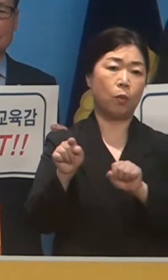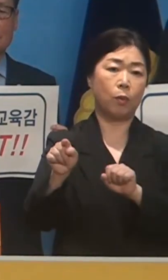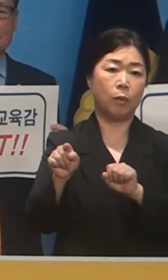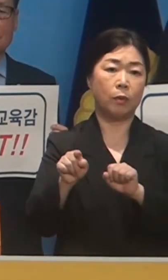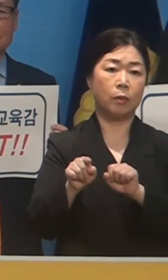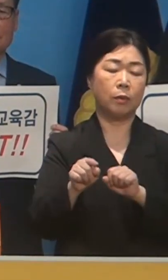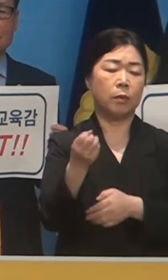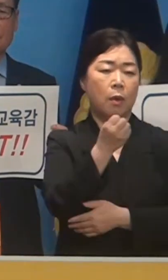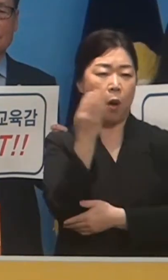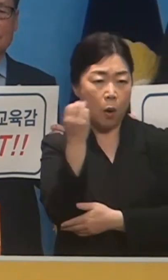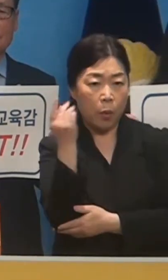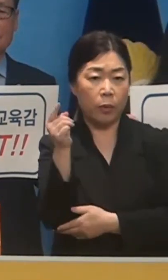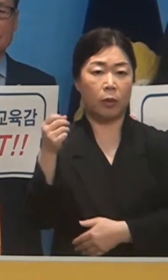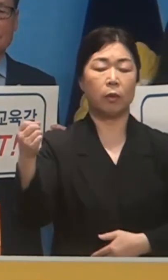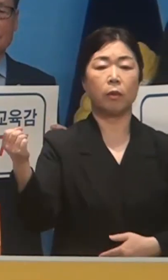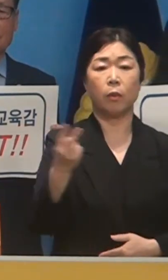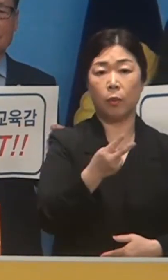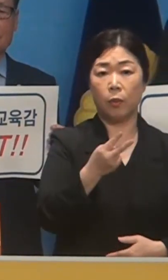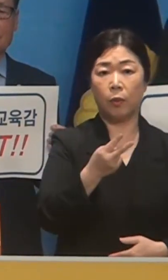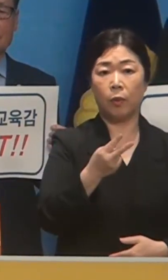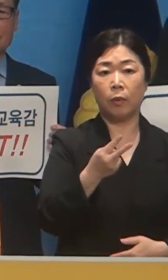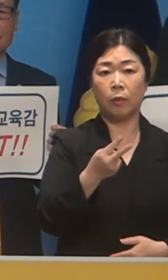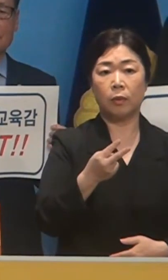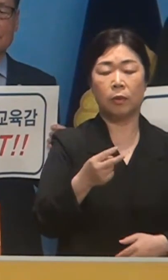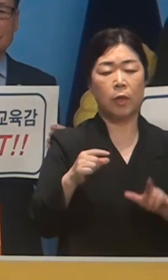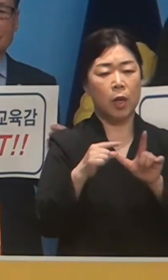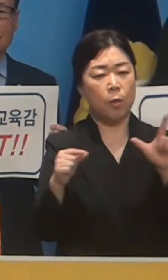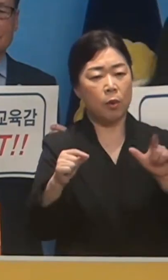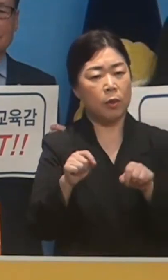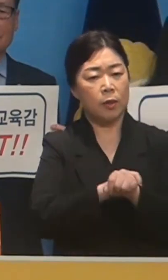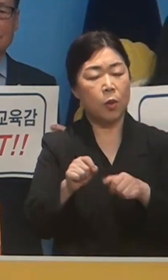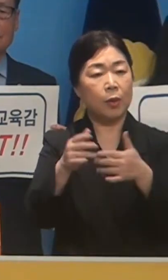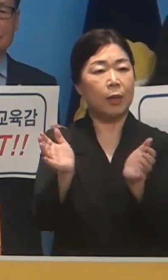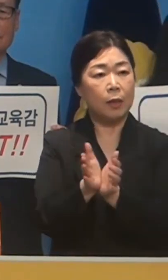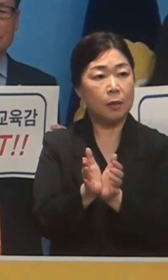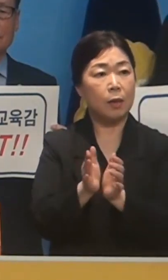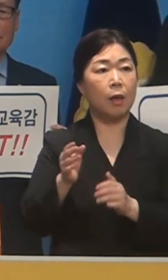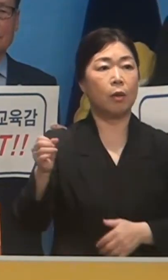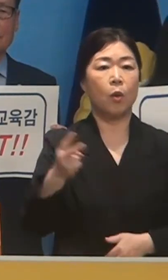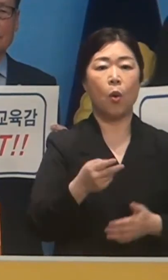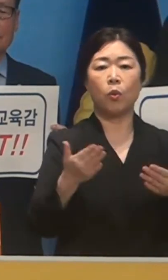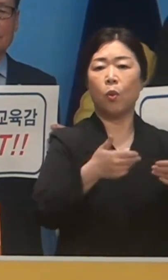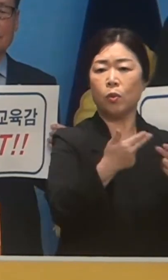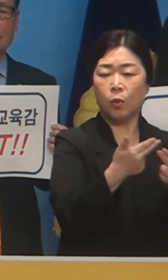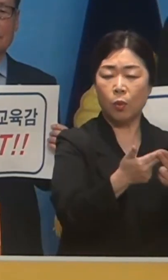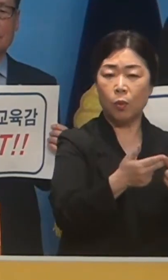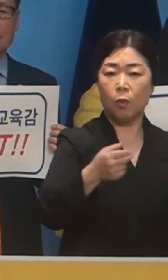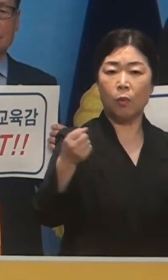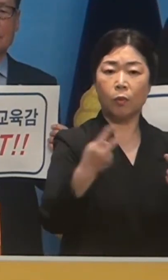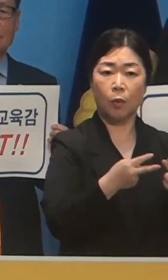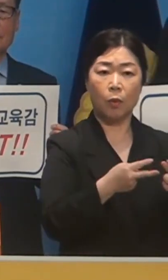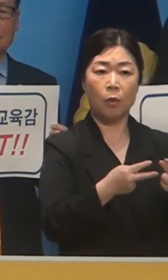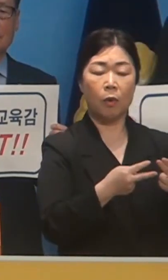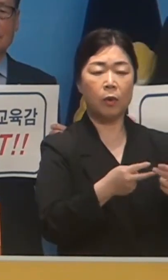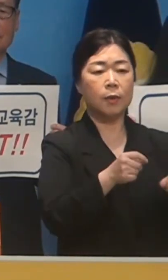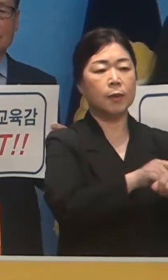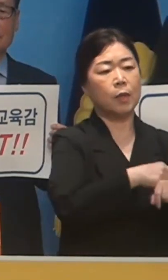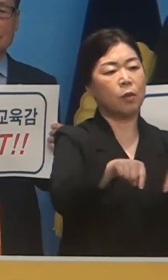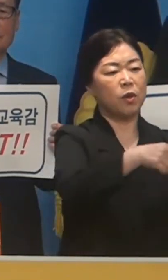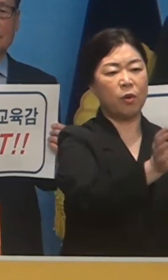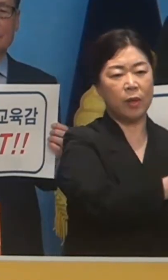행태가 언론과 그 다음에 일부 특정 단체, 노조단체, 그리고